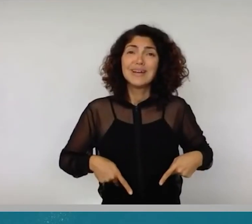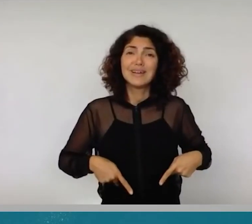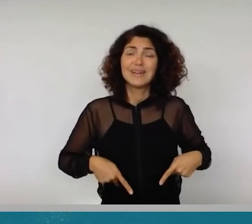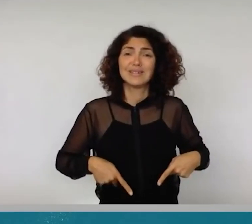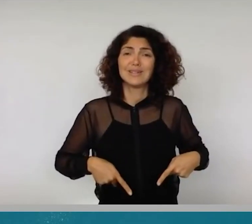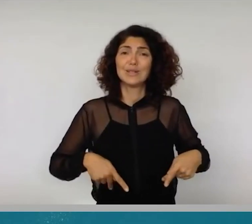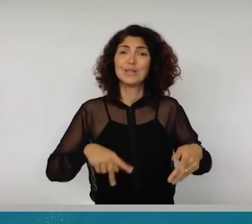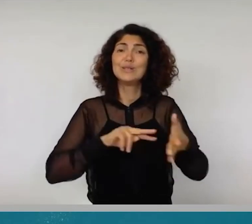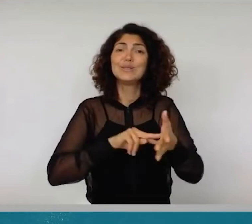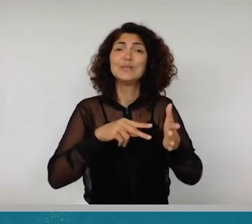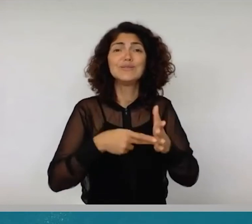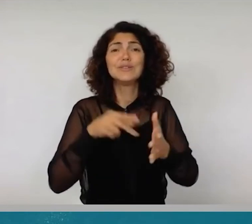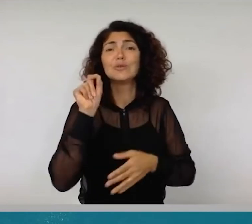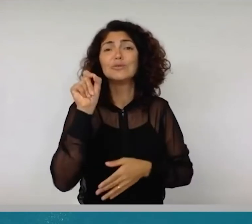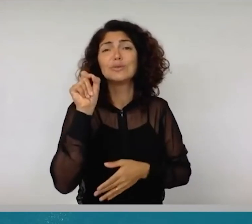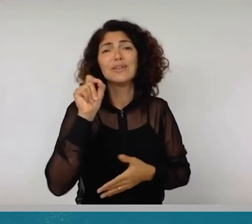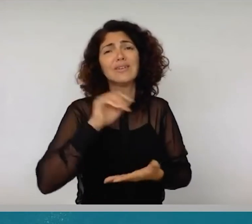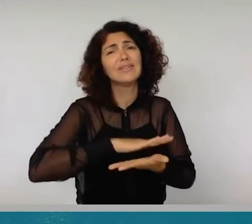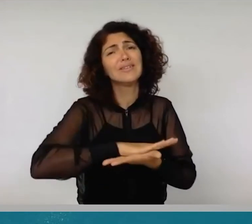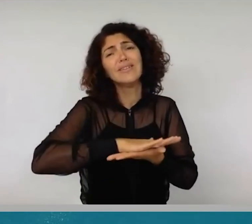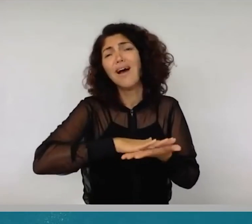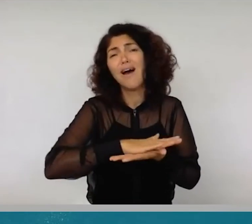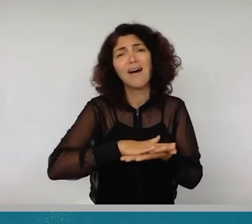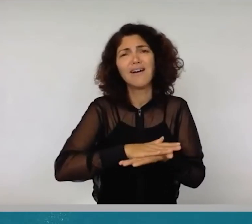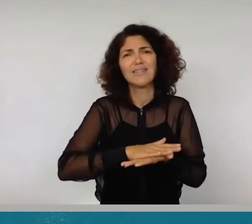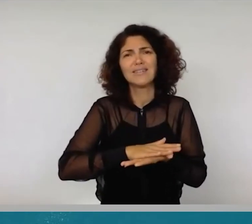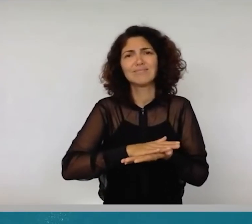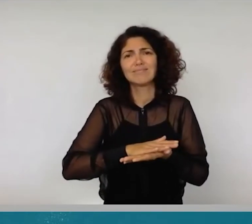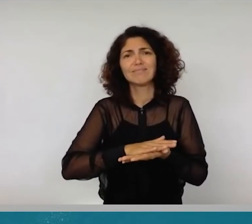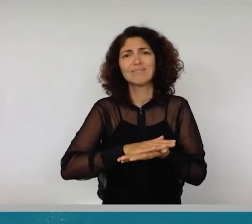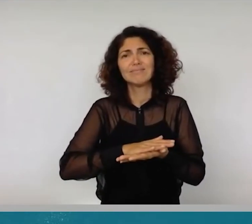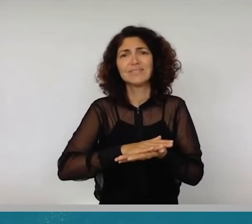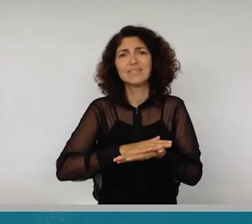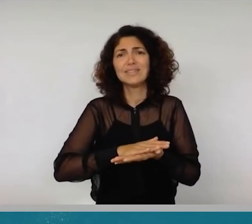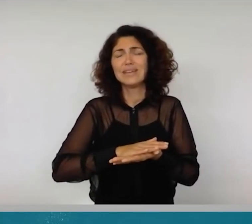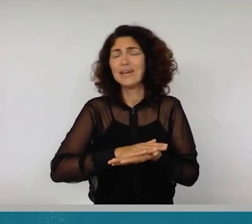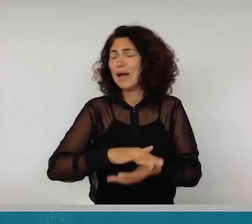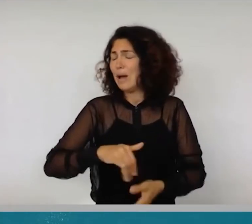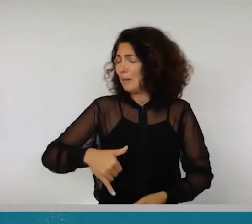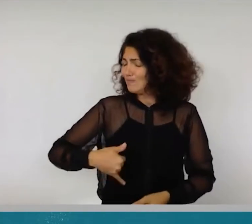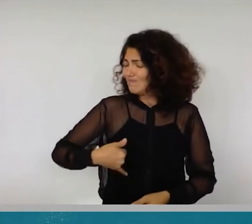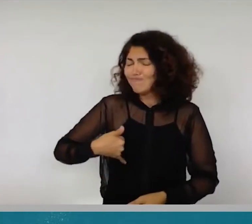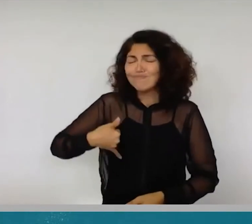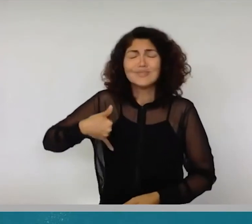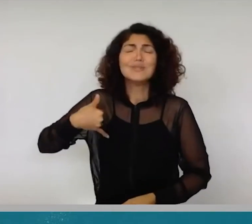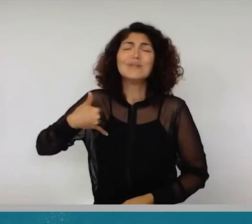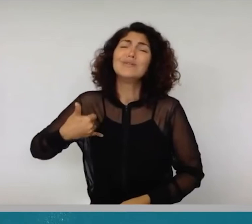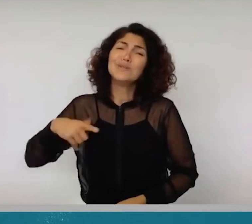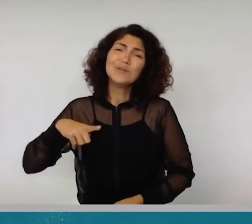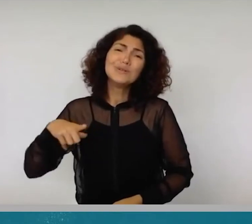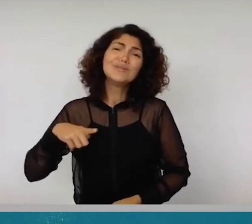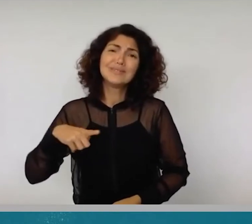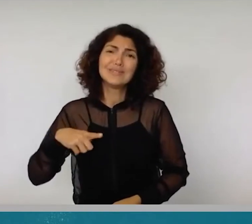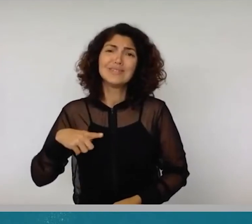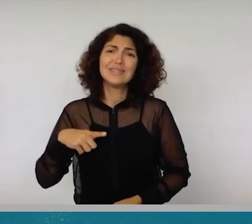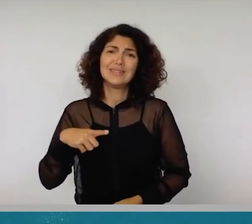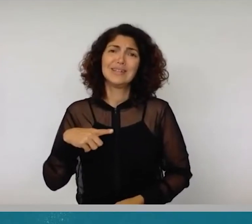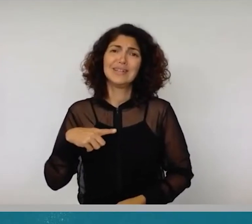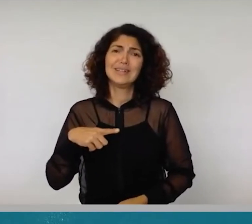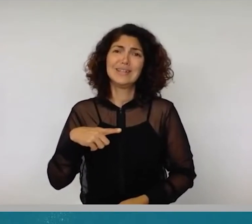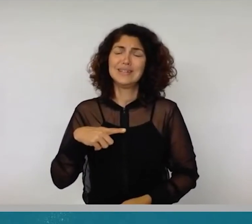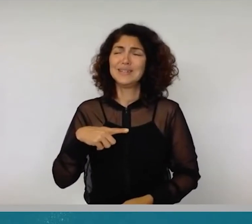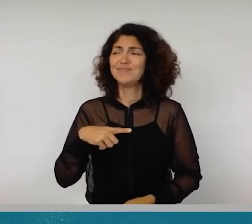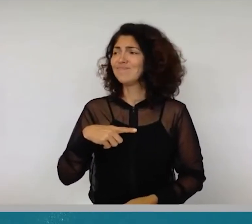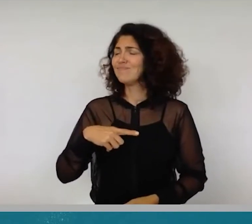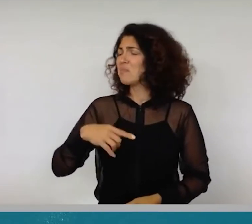que ele chega a ser petulante, ele chega a ser presunçoso, arrogante, achando que é